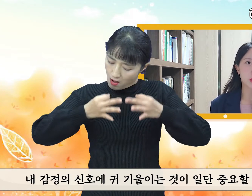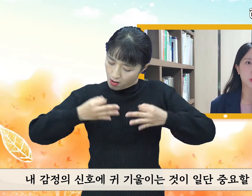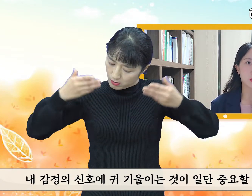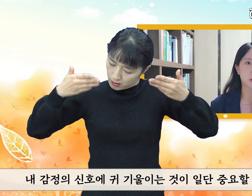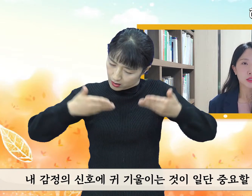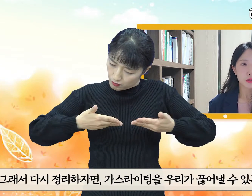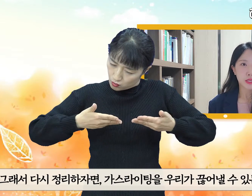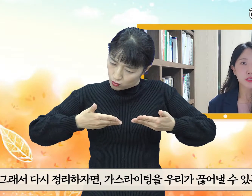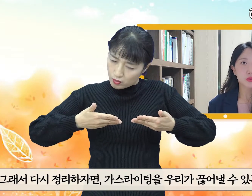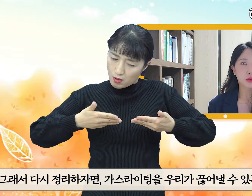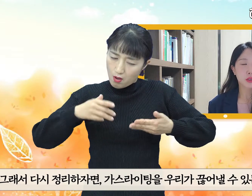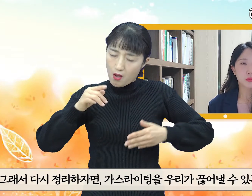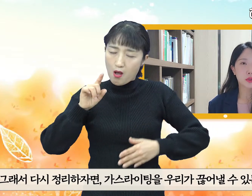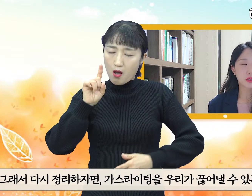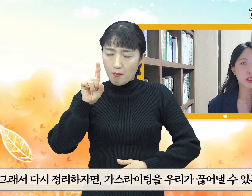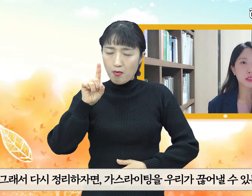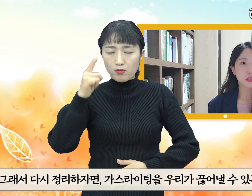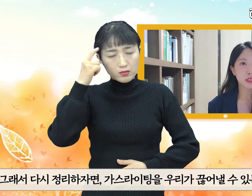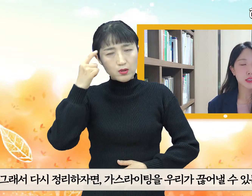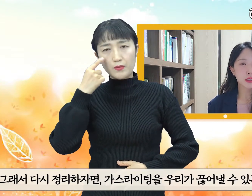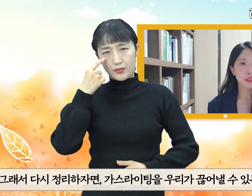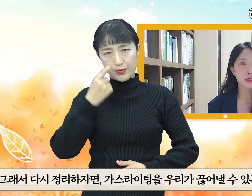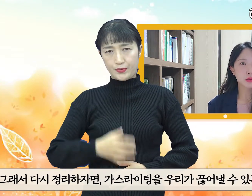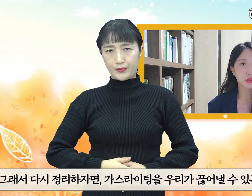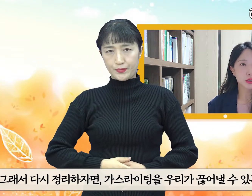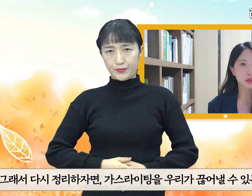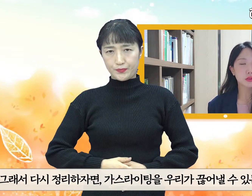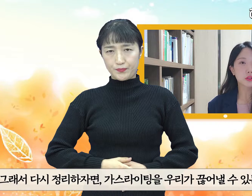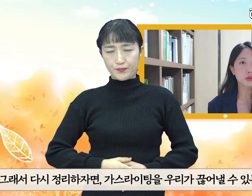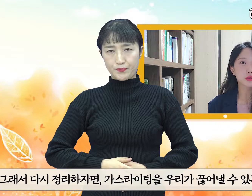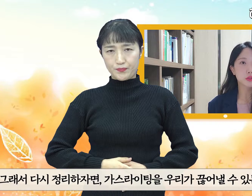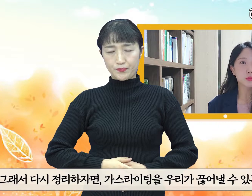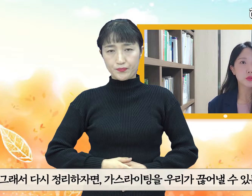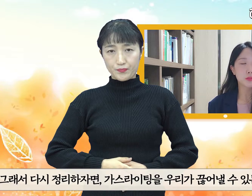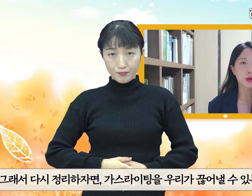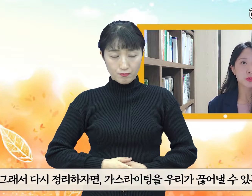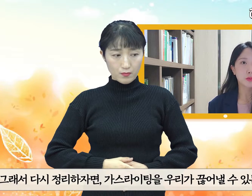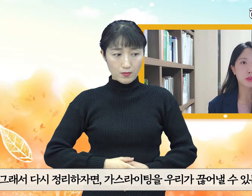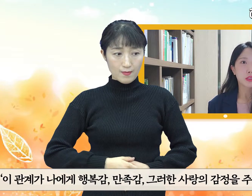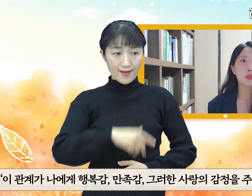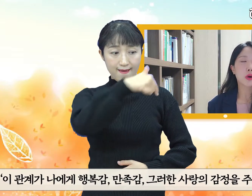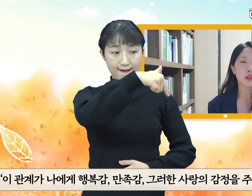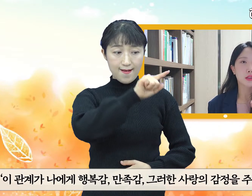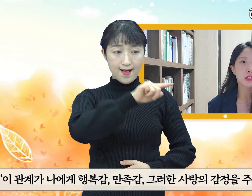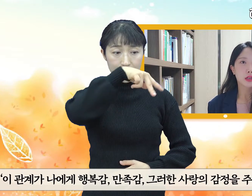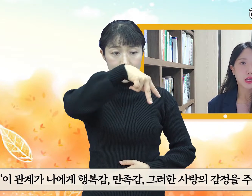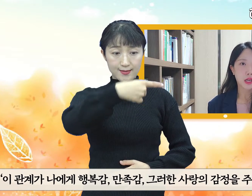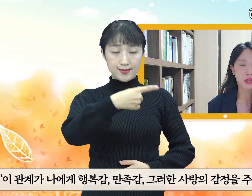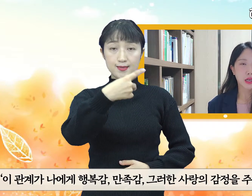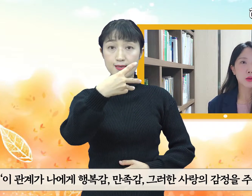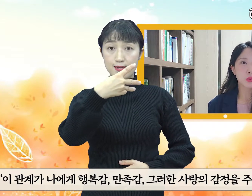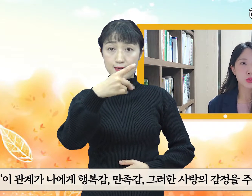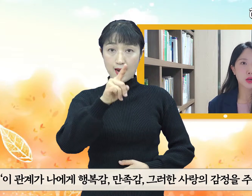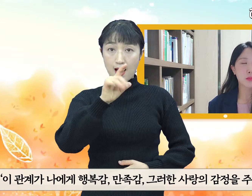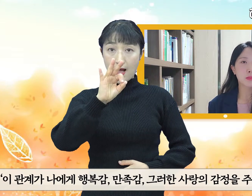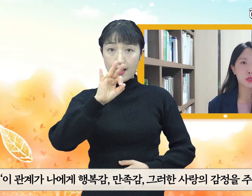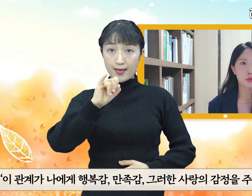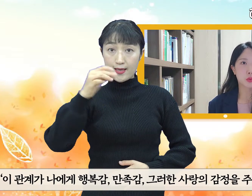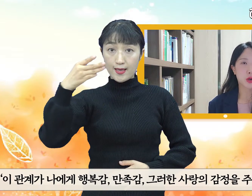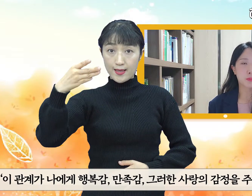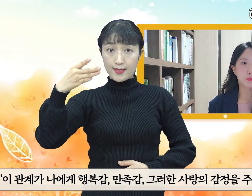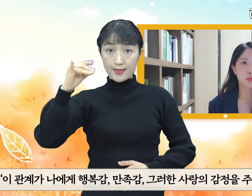중요할 것 같아요. 그래서 다시 정리를 하면 가스라이팅을 우리가 끊어낼 수 있는 첫 번째 방법은 이 관계가 나에게